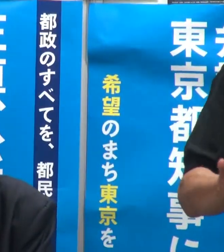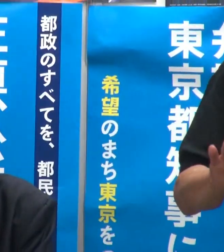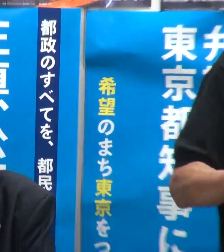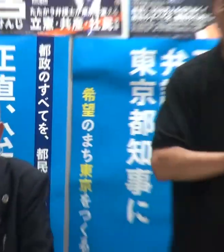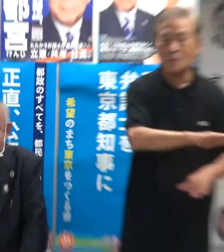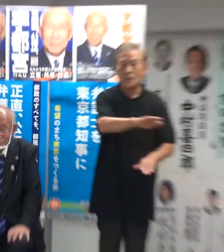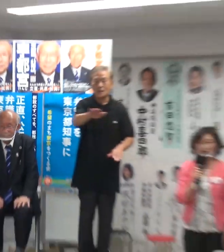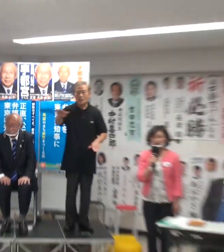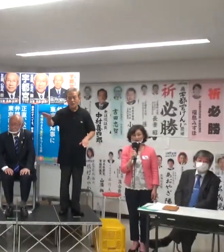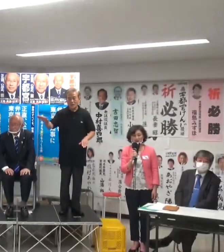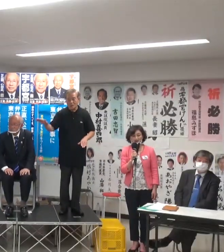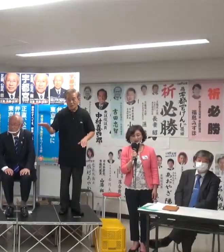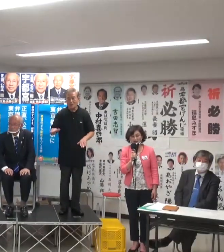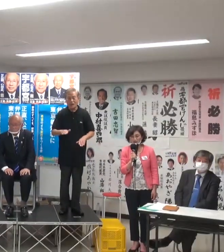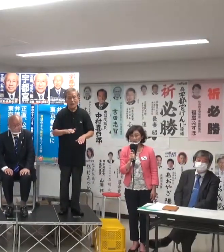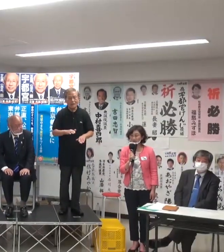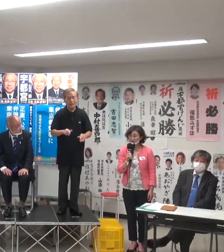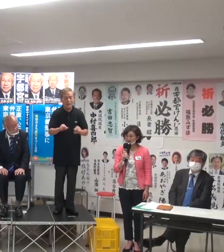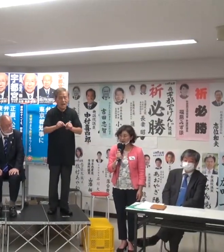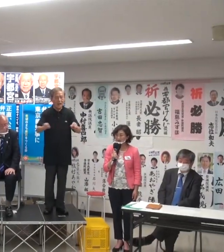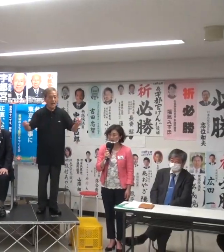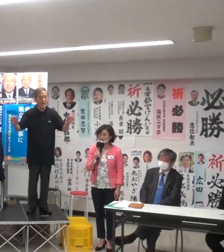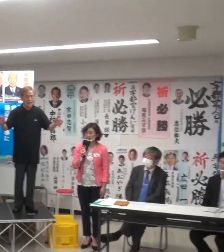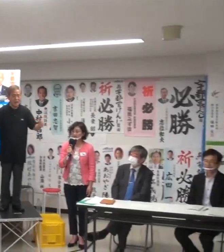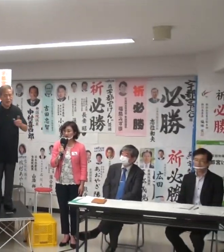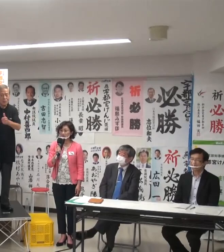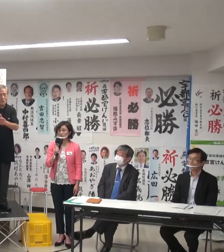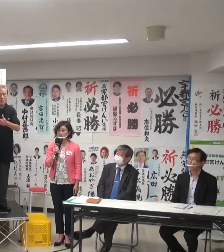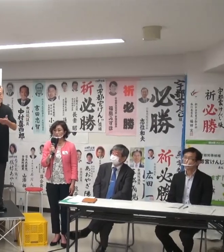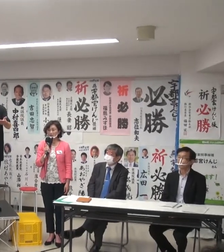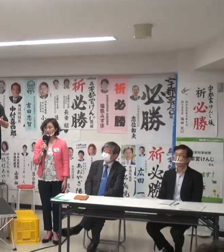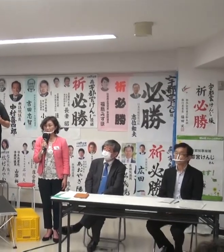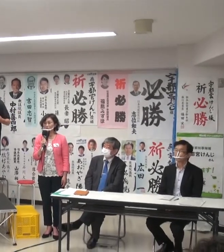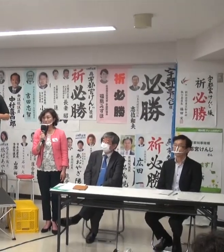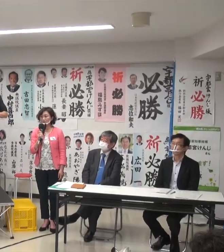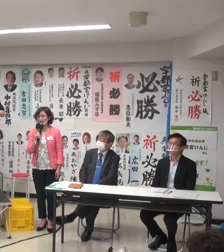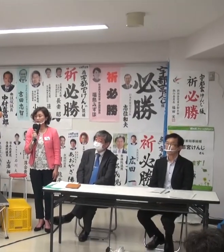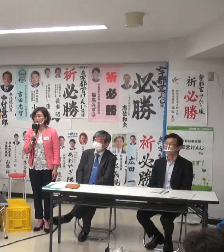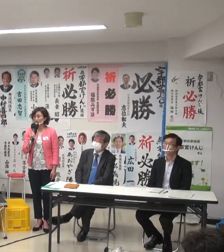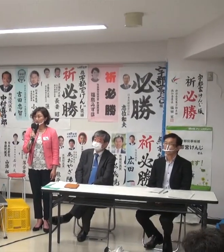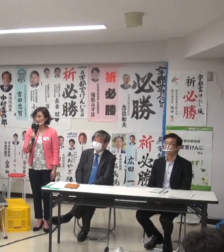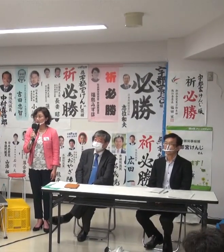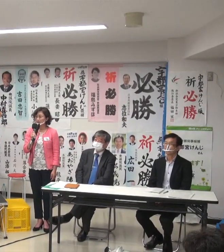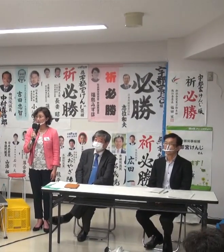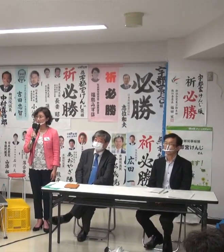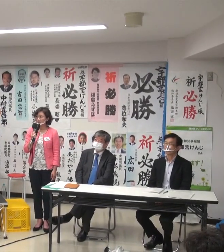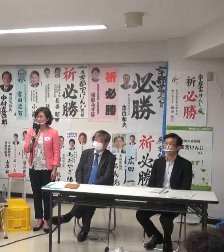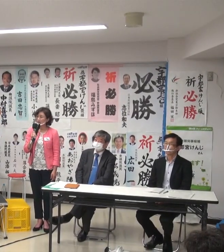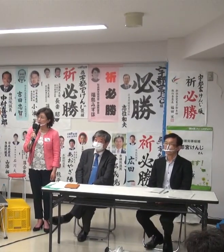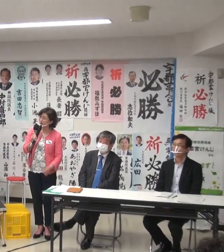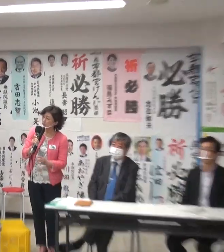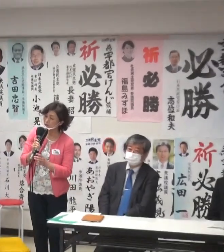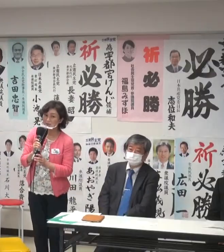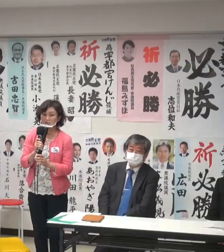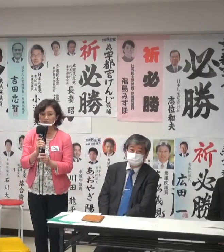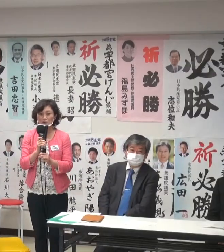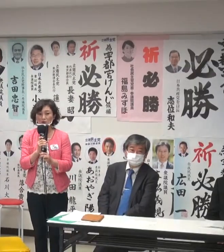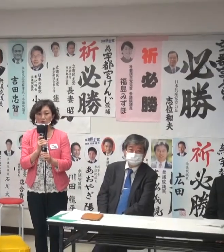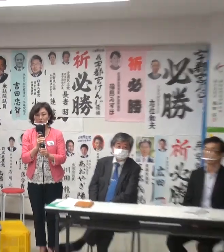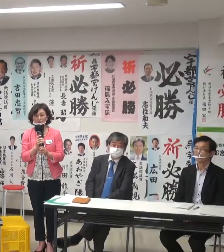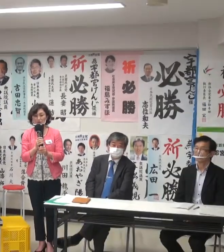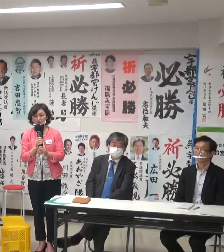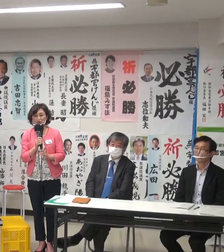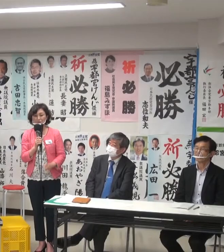当に長きにわたってありがとうございました。不手際があったことも多々あると思いますが、また宇都宮検